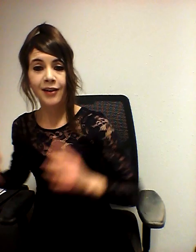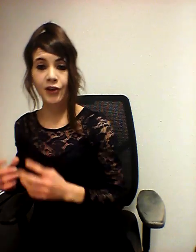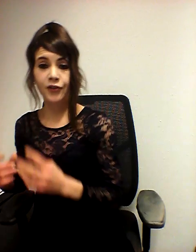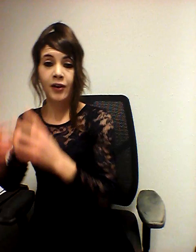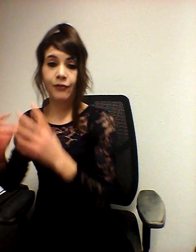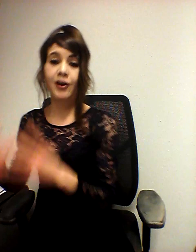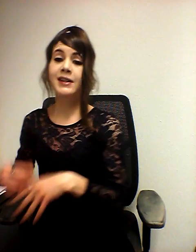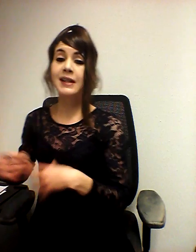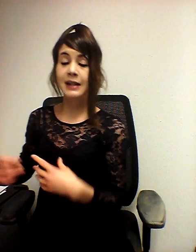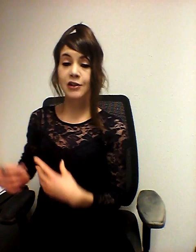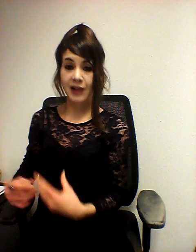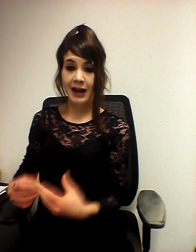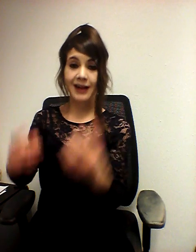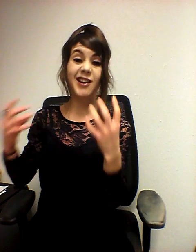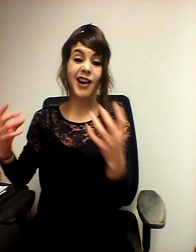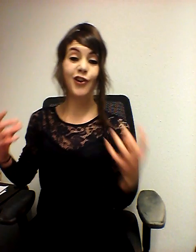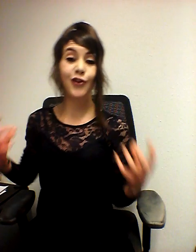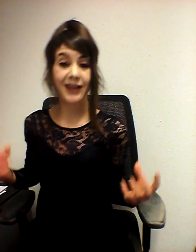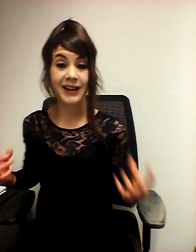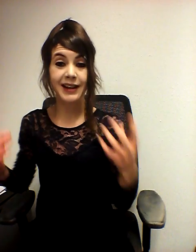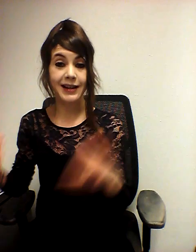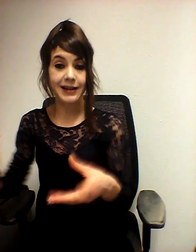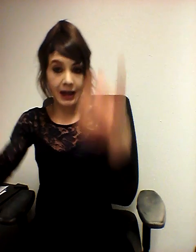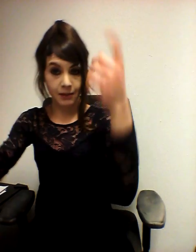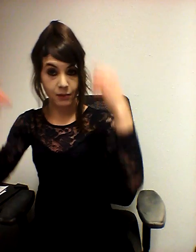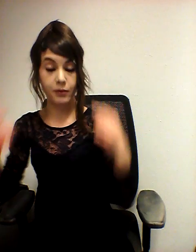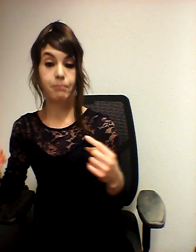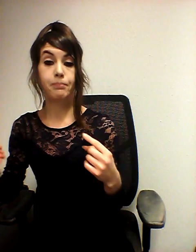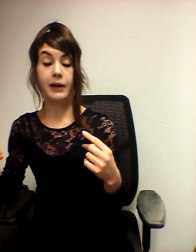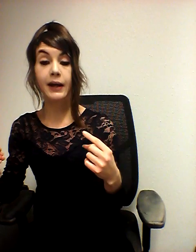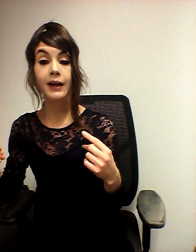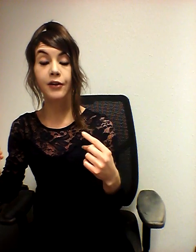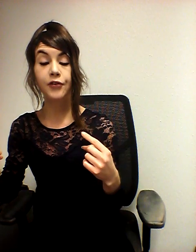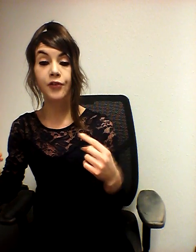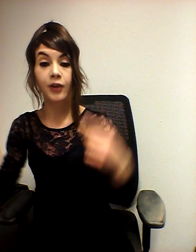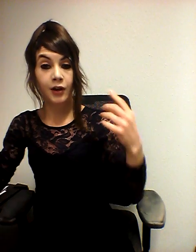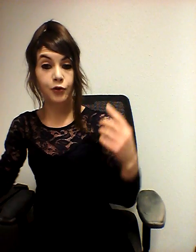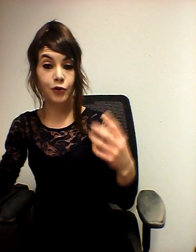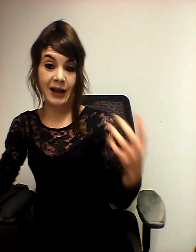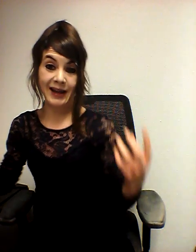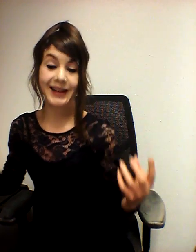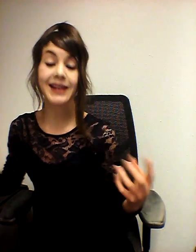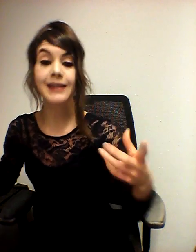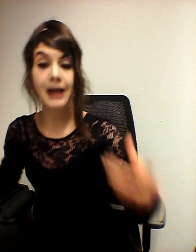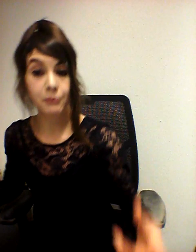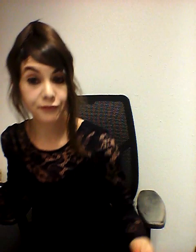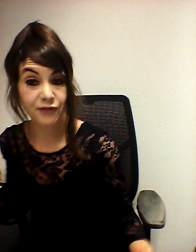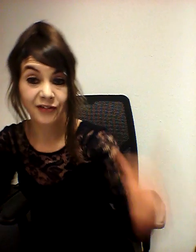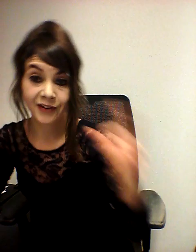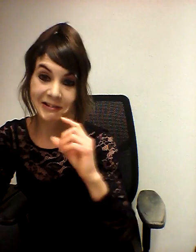dat wanneer ze haar calorieinname beperkt dus haar inname van